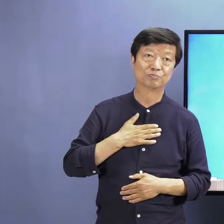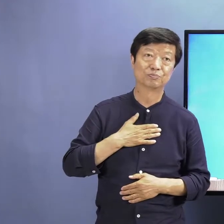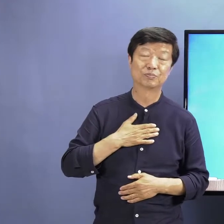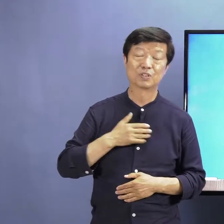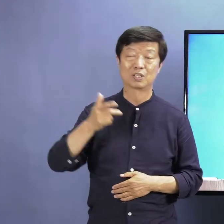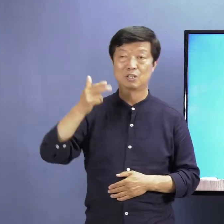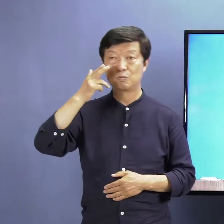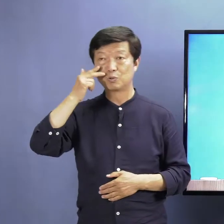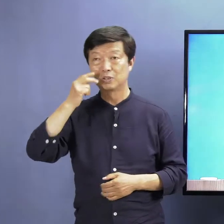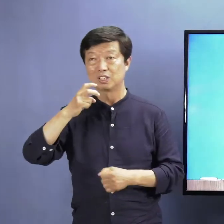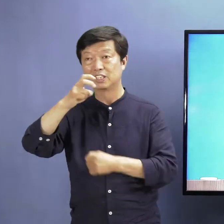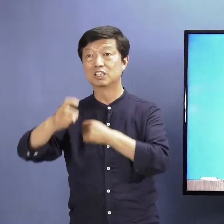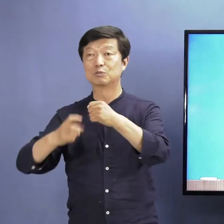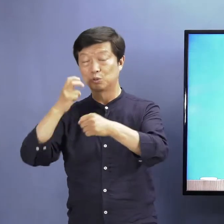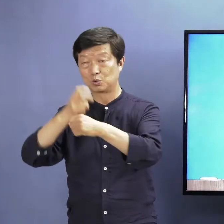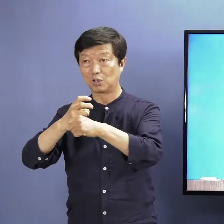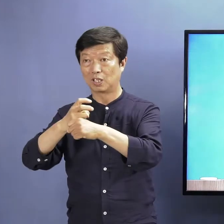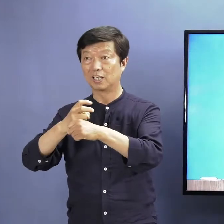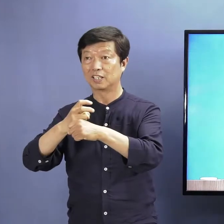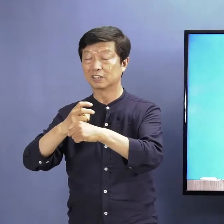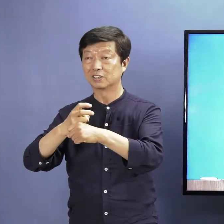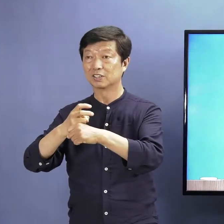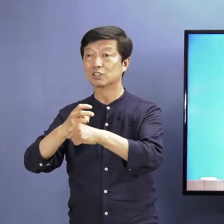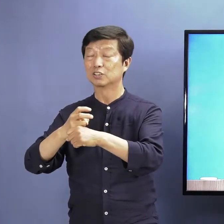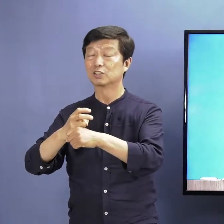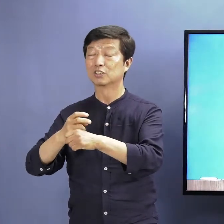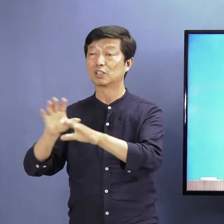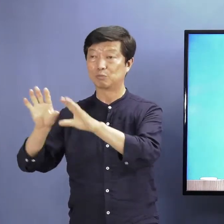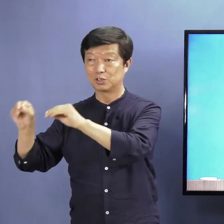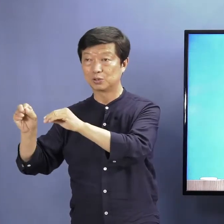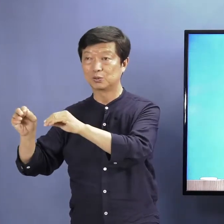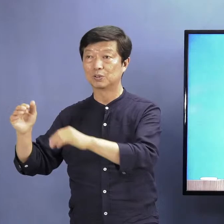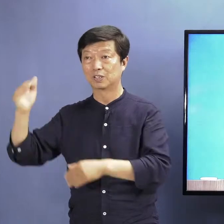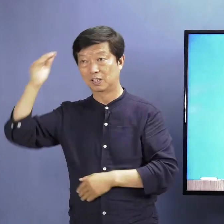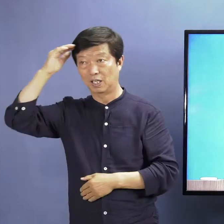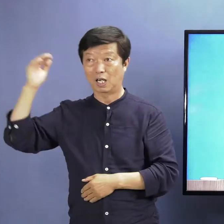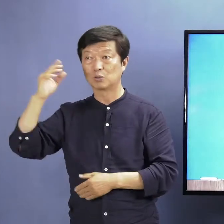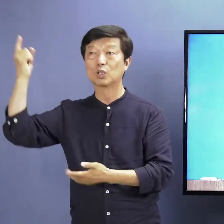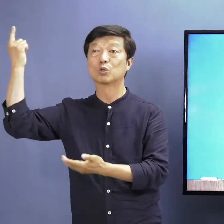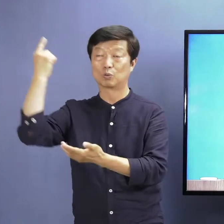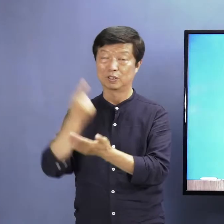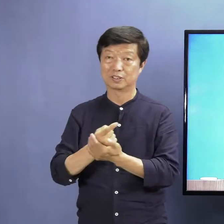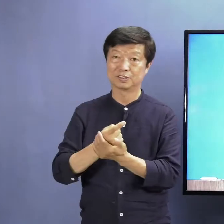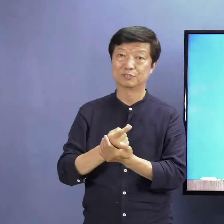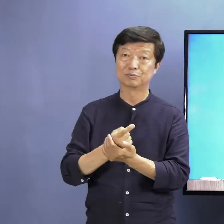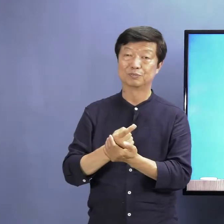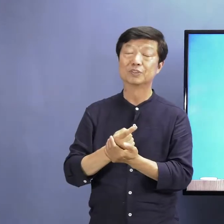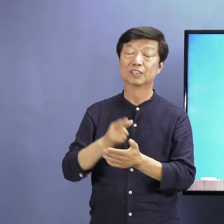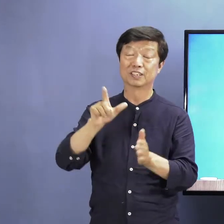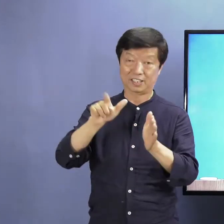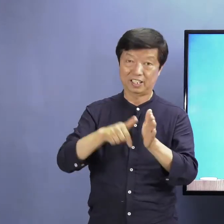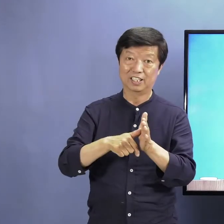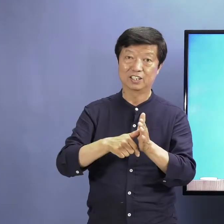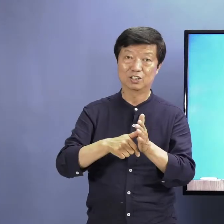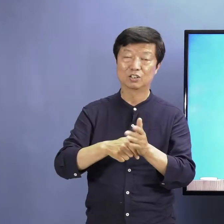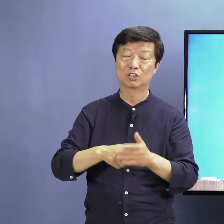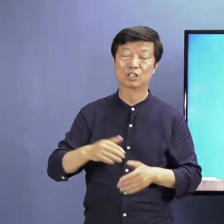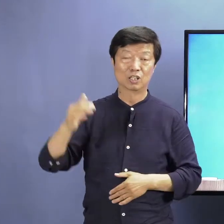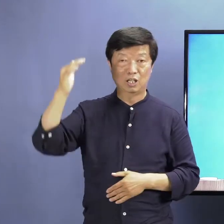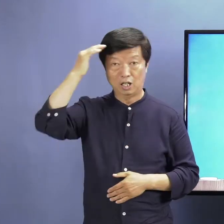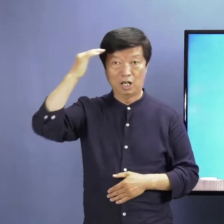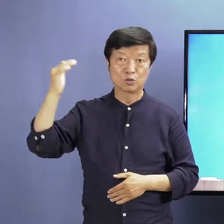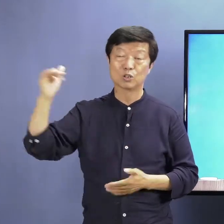미국에서 20년 동안 목회하다가 한국으로 왔잖아요. 벌써 6년 반 전에 왔어요. 근데 한국에